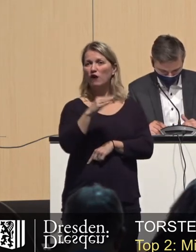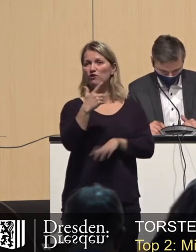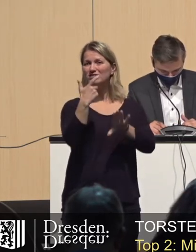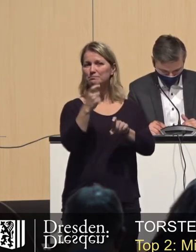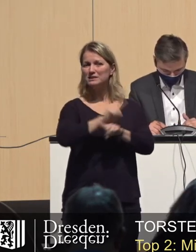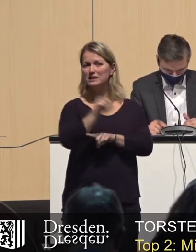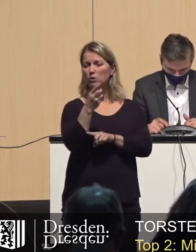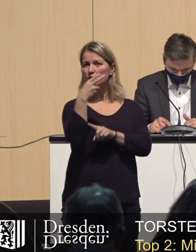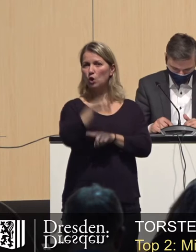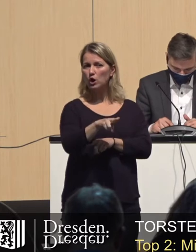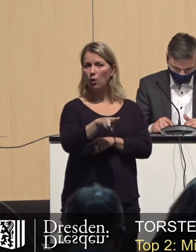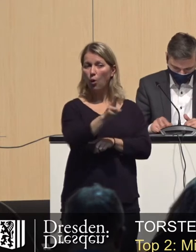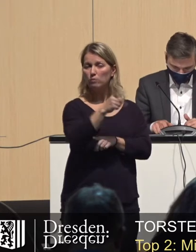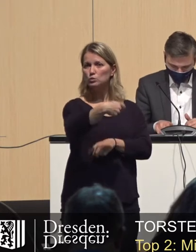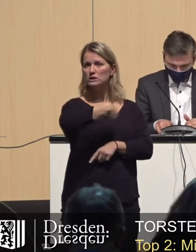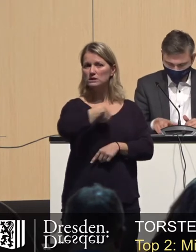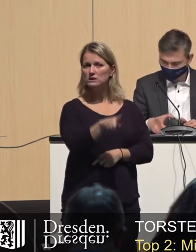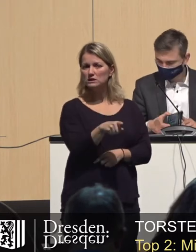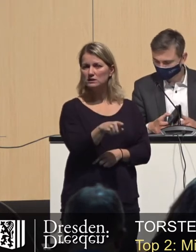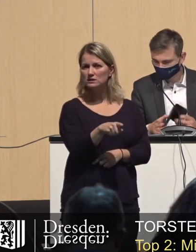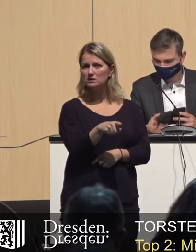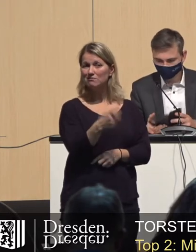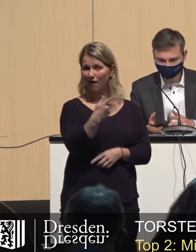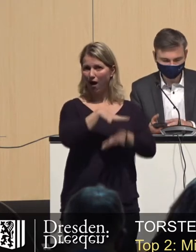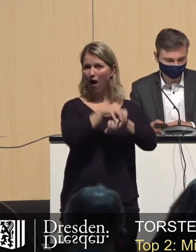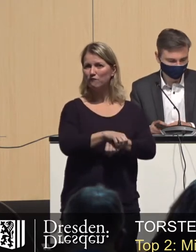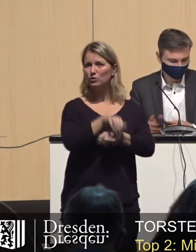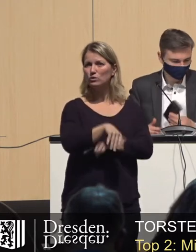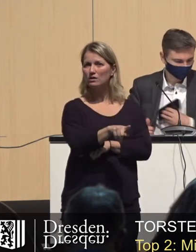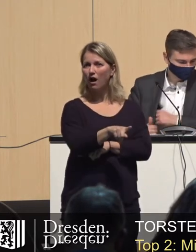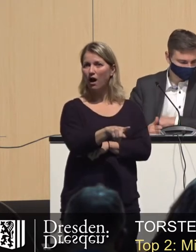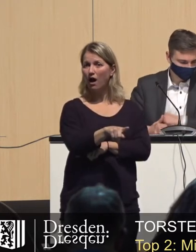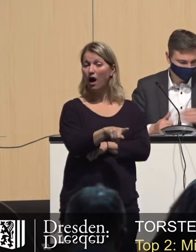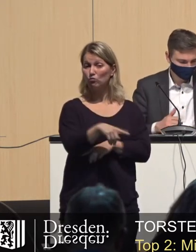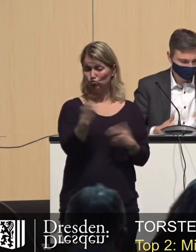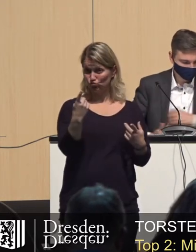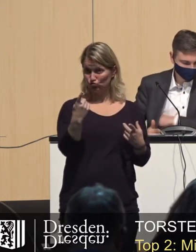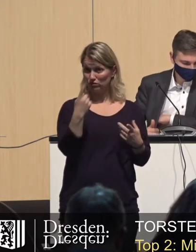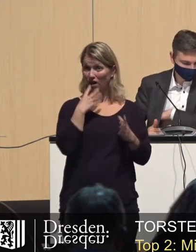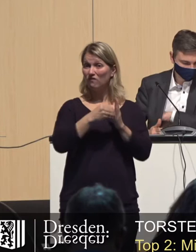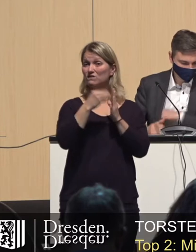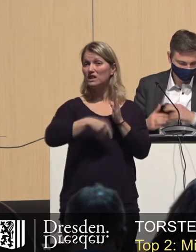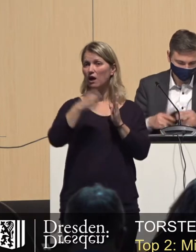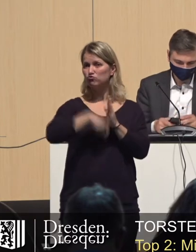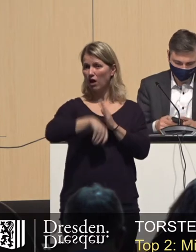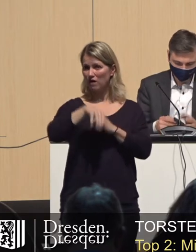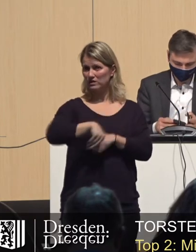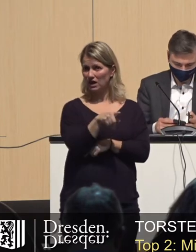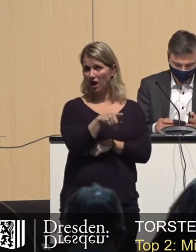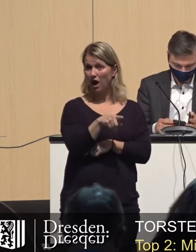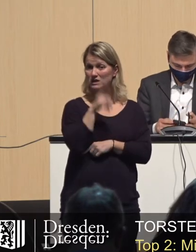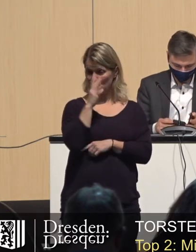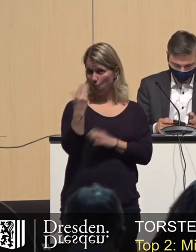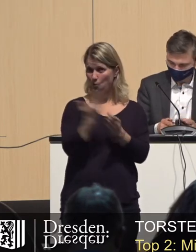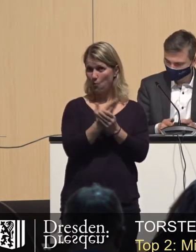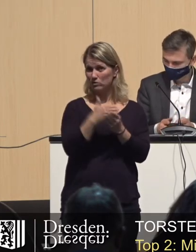bei Absage der Veranstaltung in der Haftung. Das ist eine Konventionalstrafe dann, eine Vertragsstrafe, die ist so